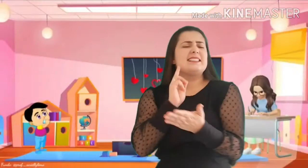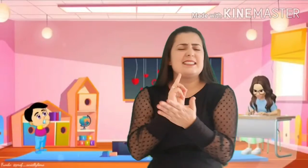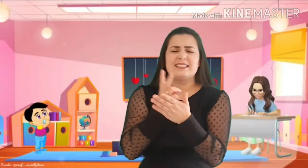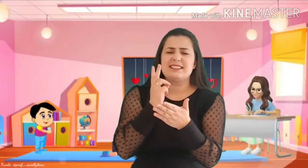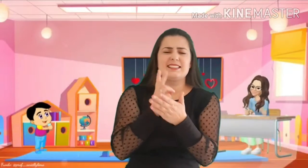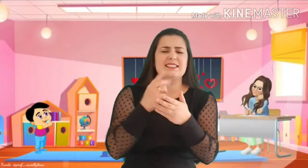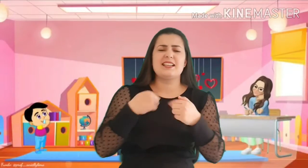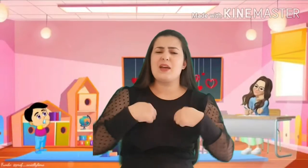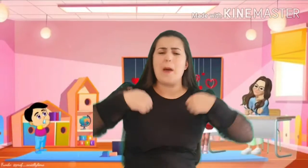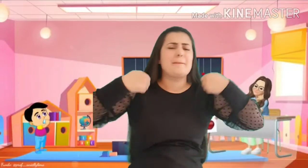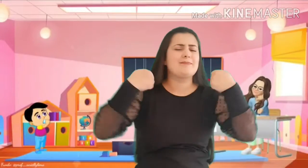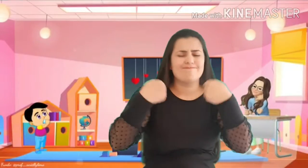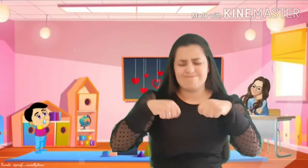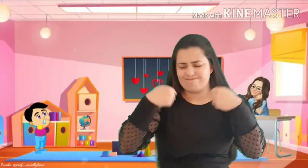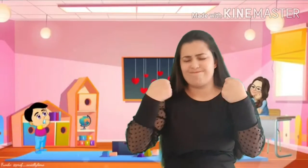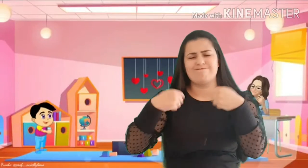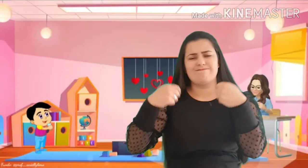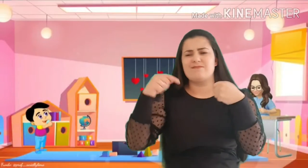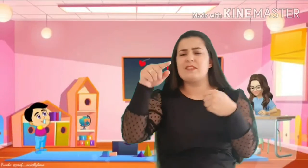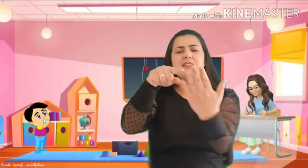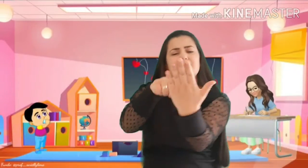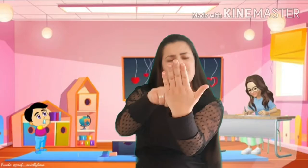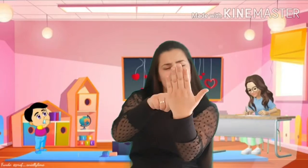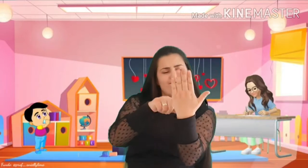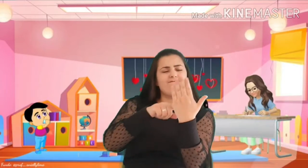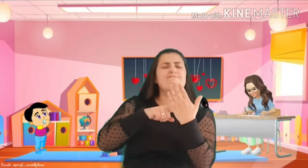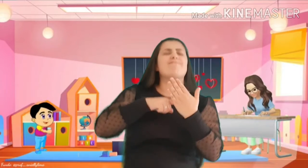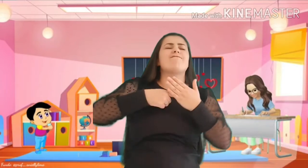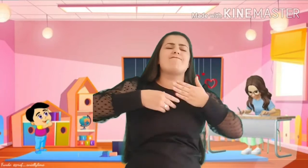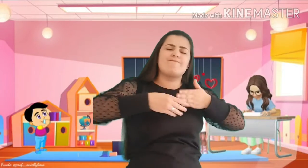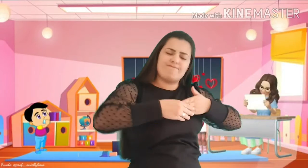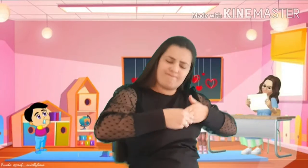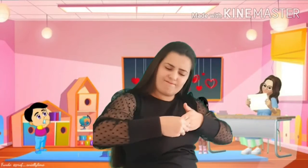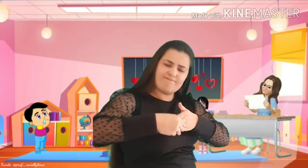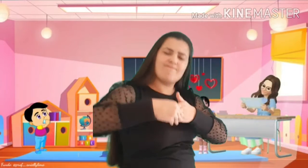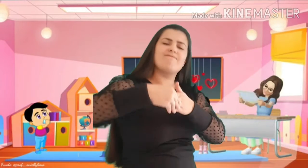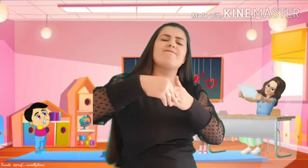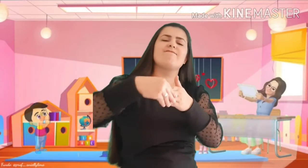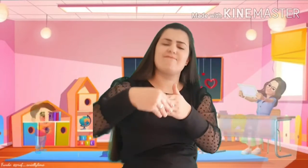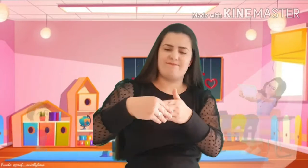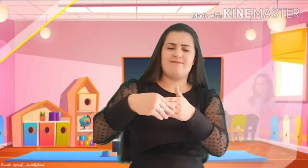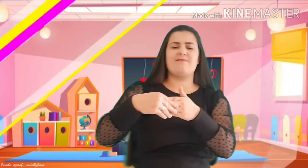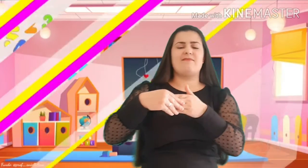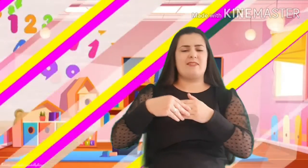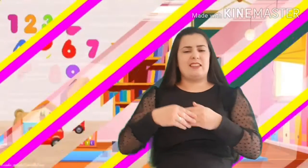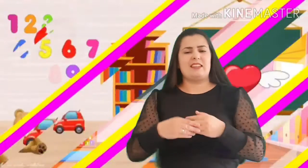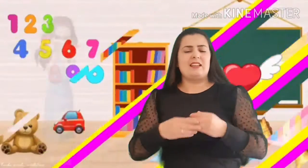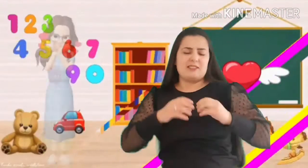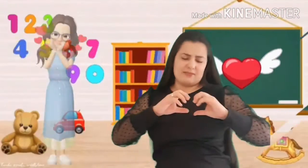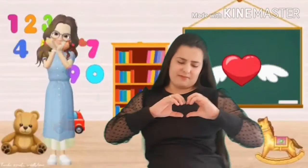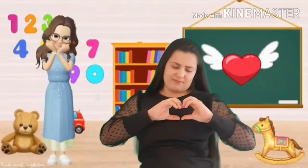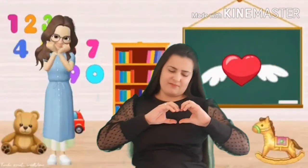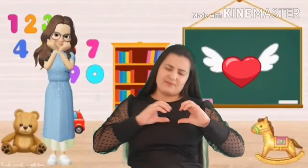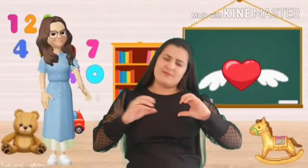eu precisei, você me deu a mão, sempre abrindo seu